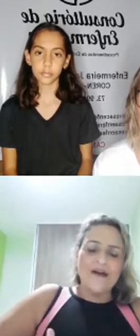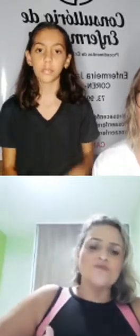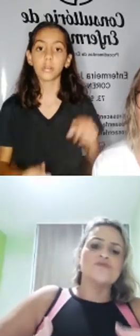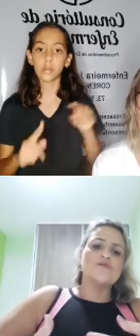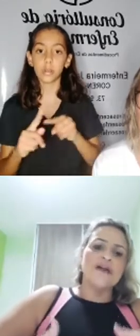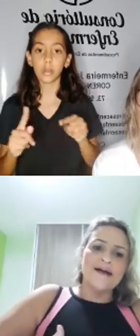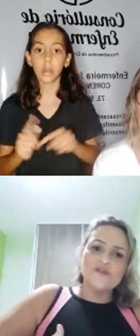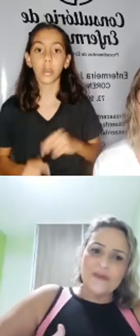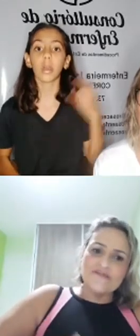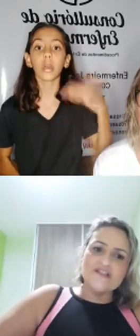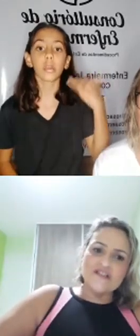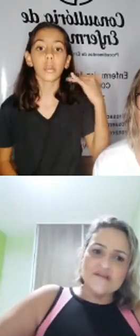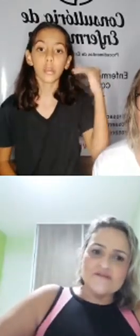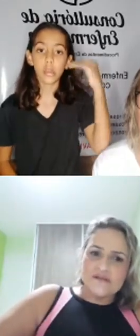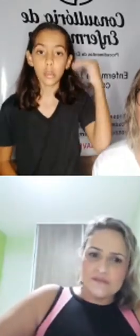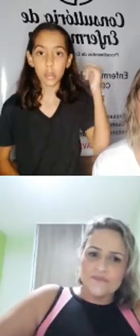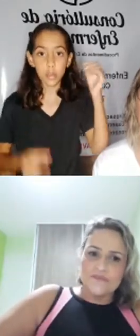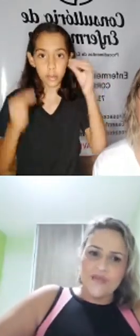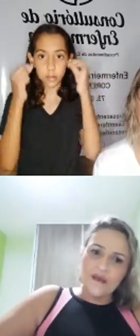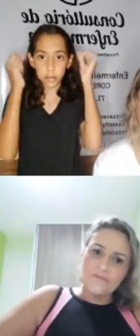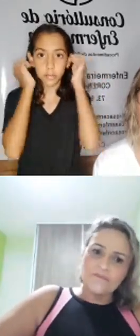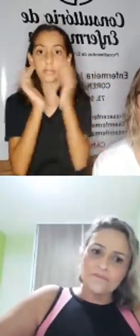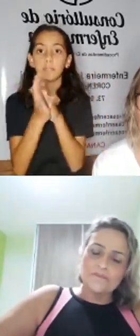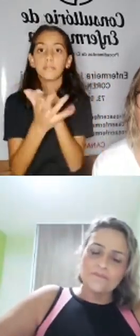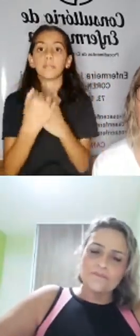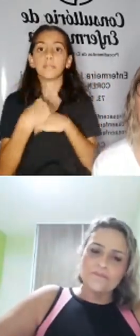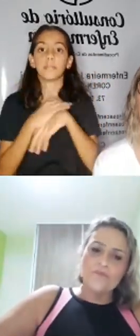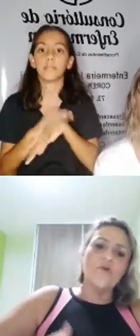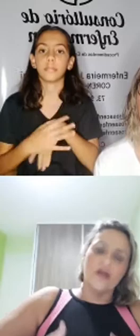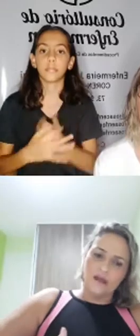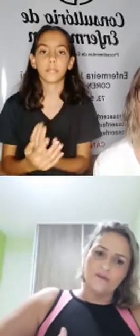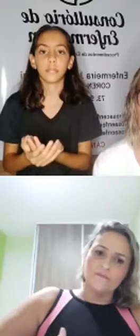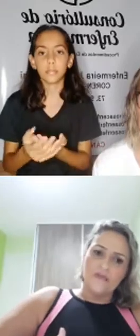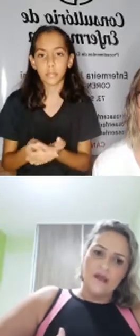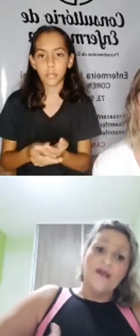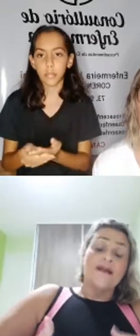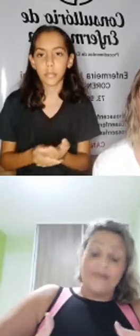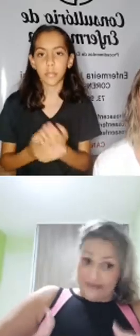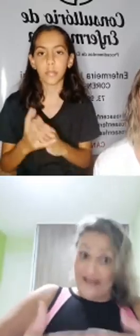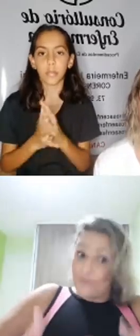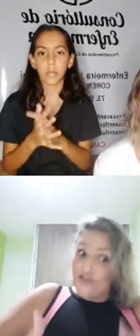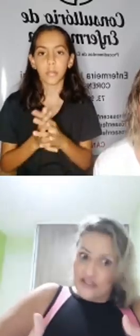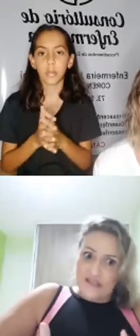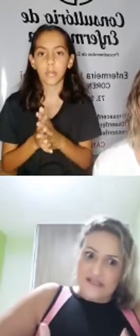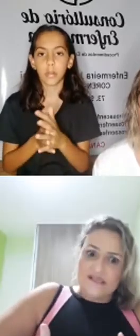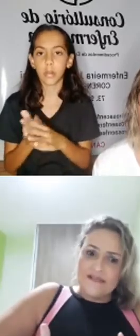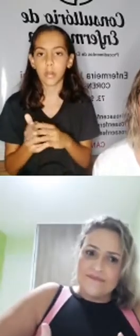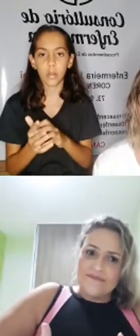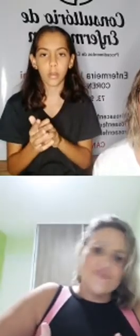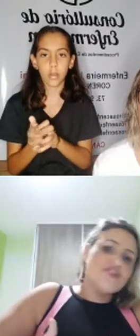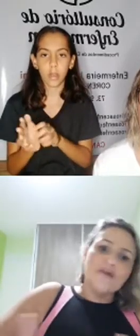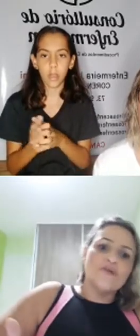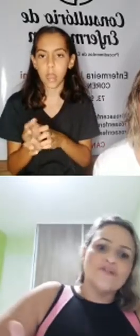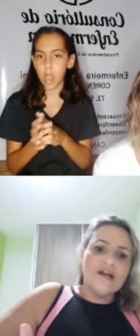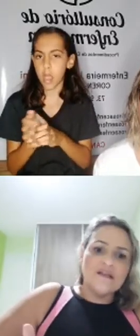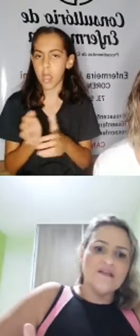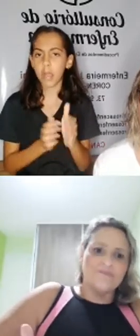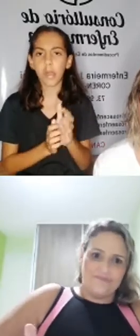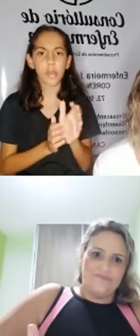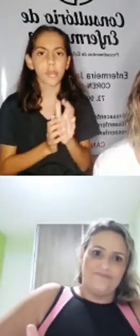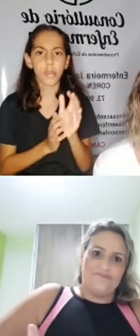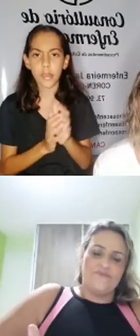aumentar os cuidados preventivos, né? Por quê? Temos chance de não